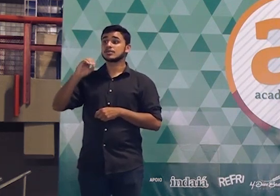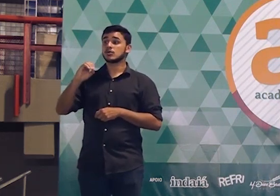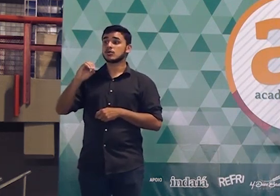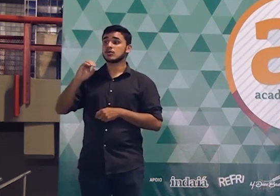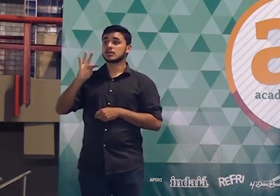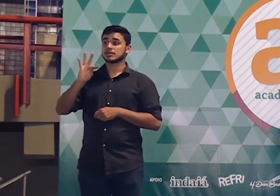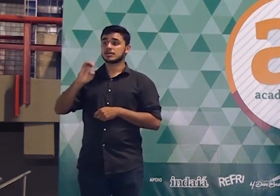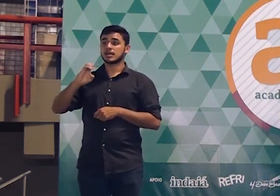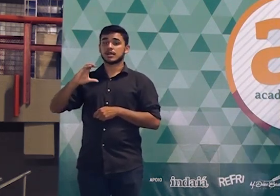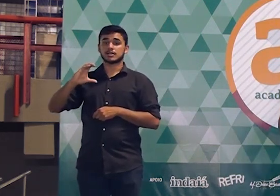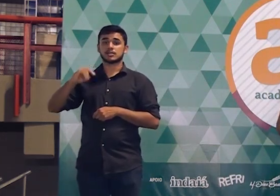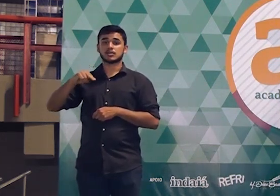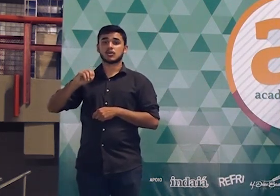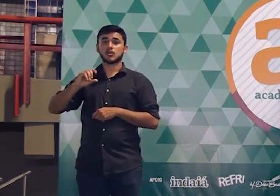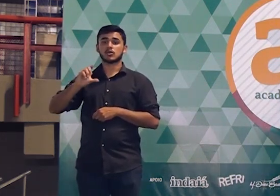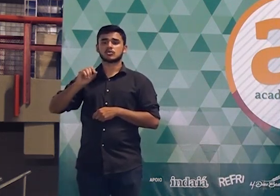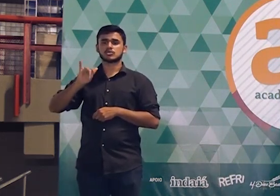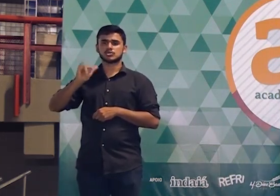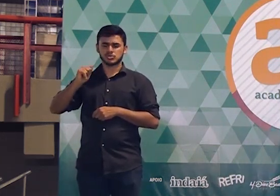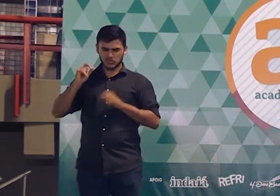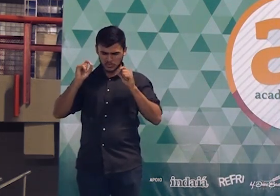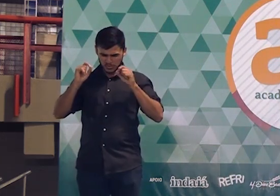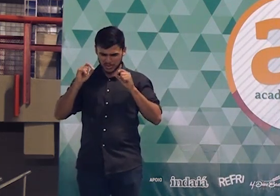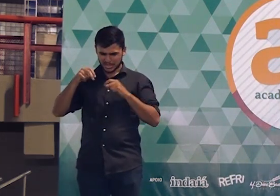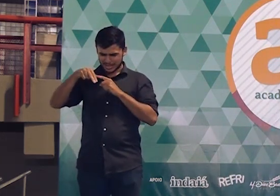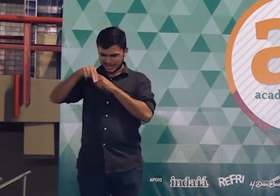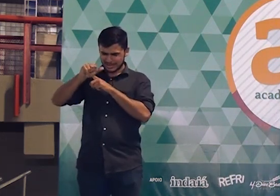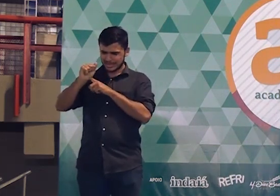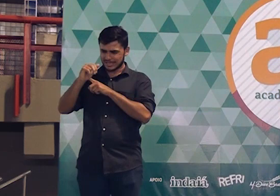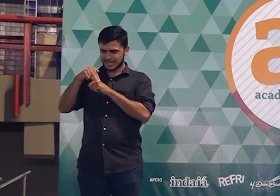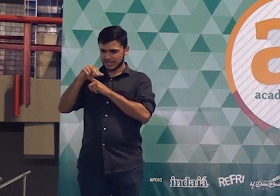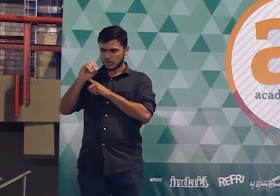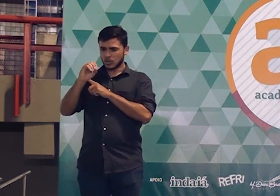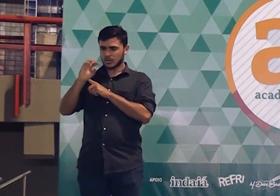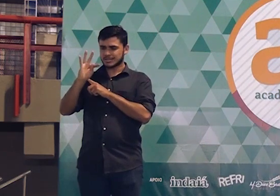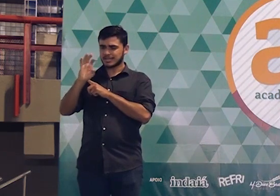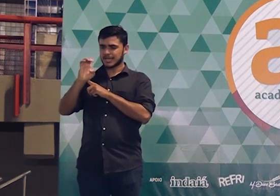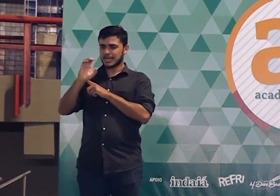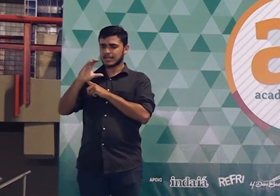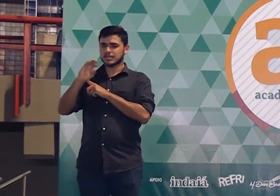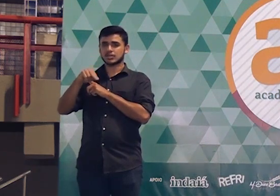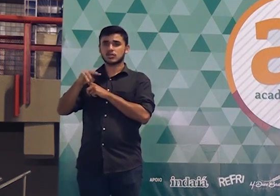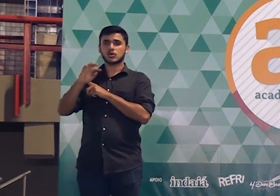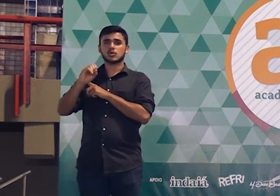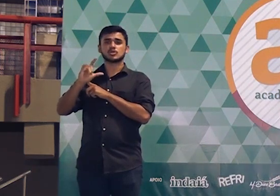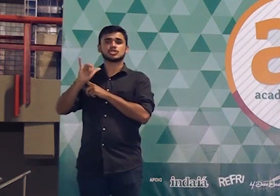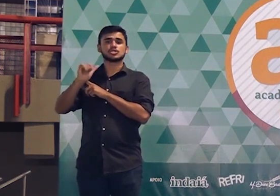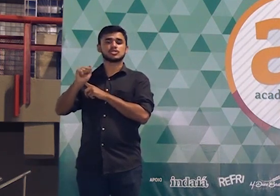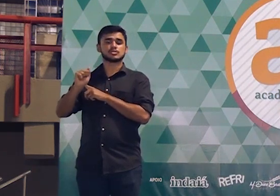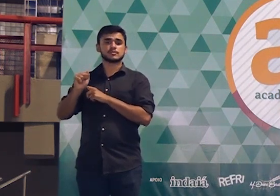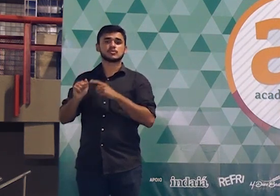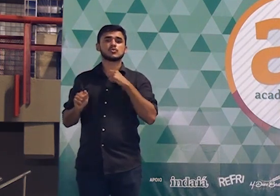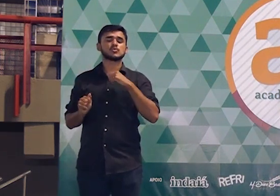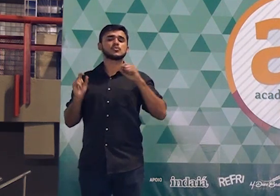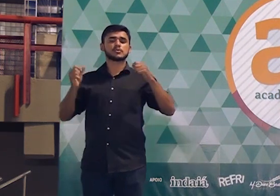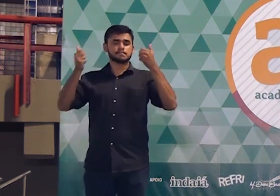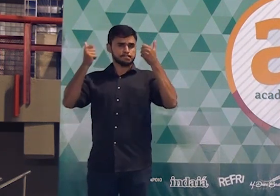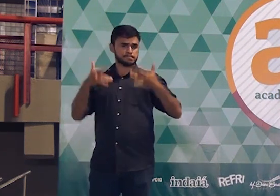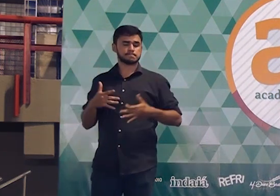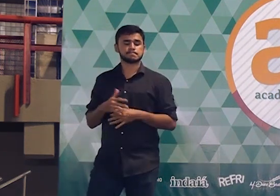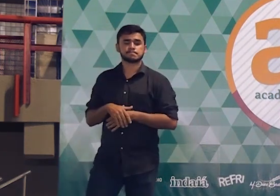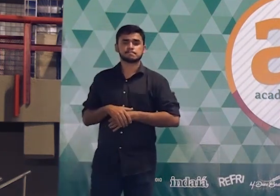em nanotecnologia. Professor, eu não entendo o diabo dessa nanotecnologia. O que é isso? De uma forma muito simples.